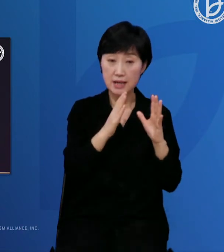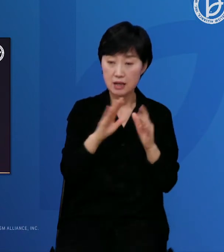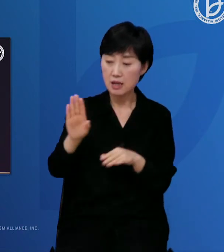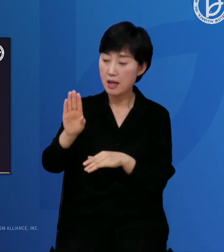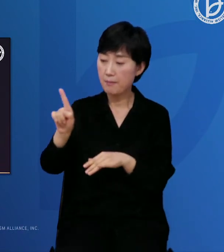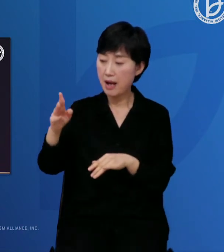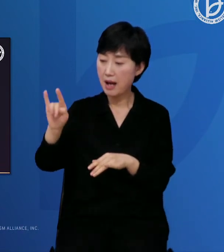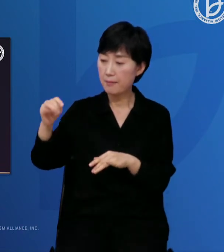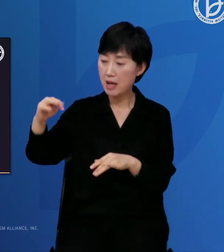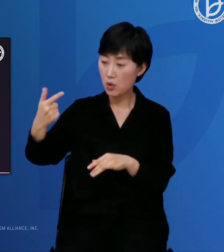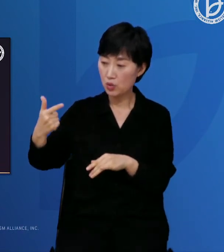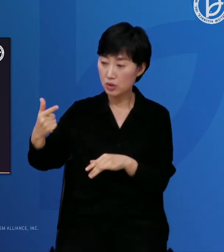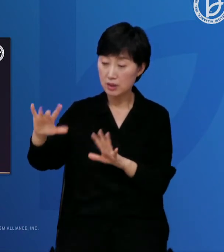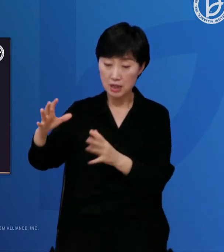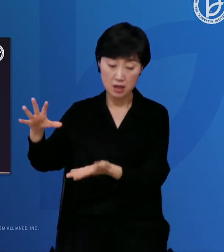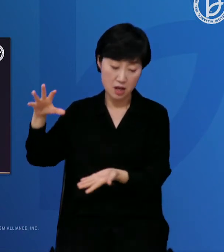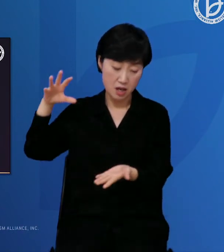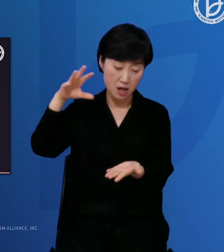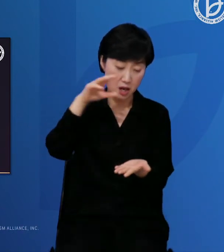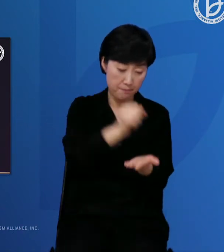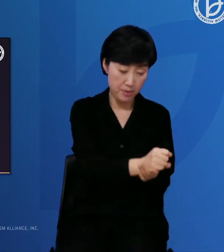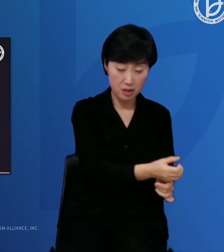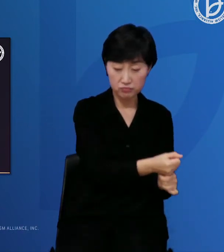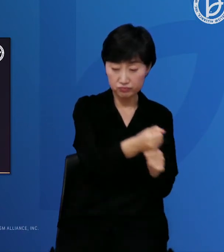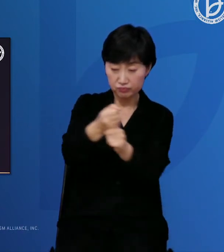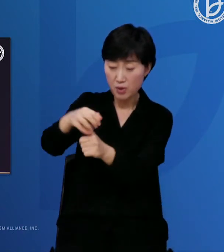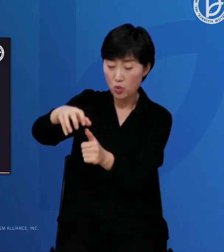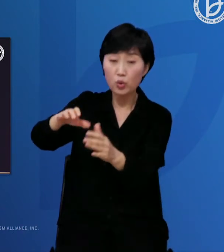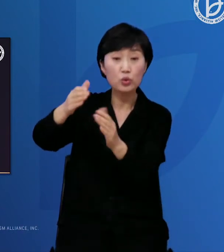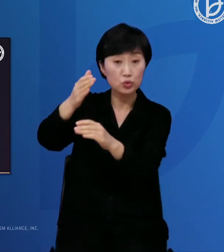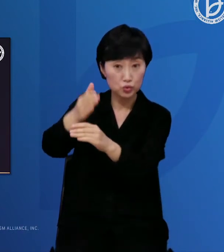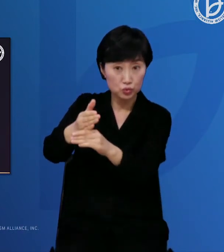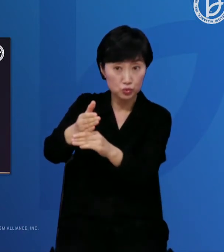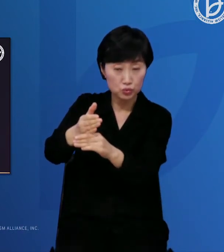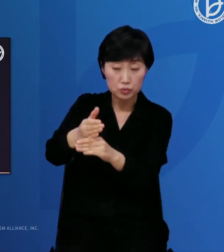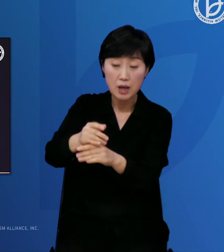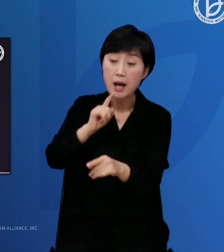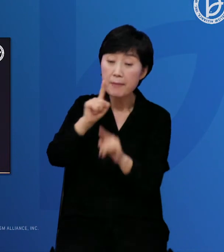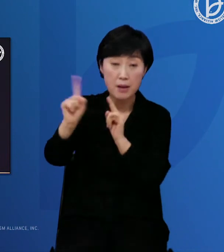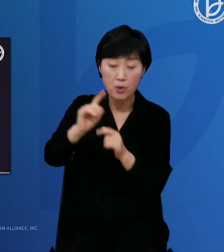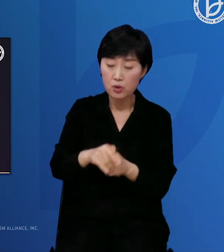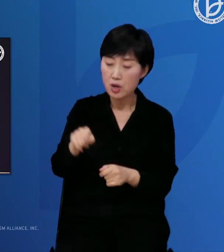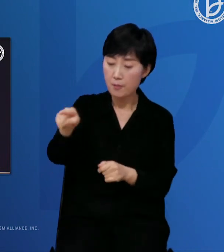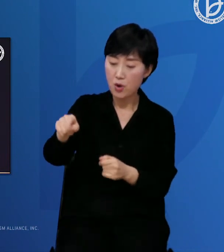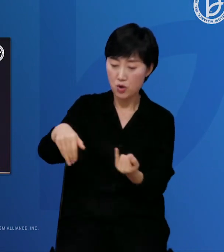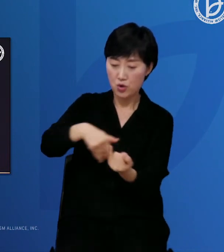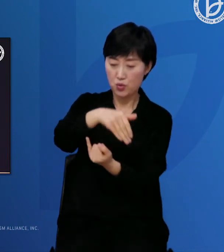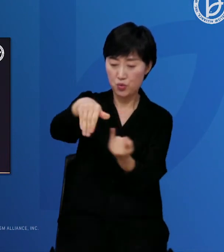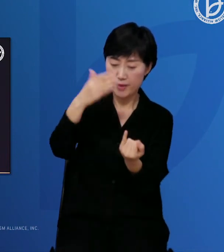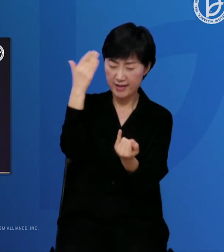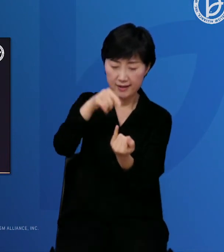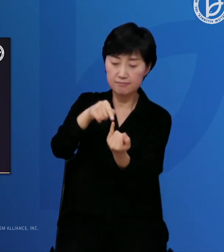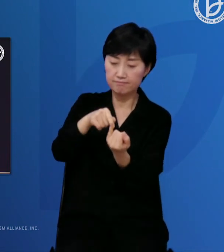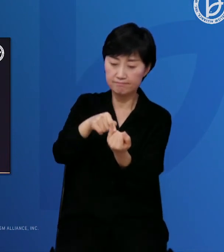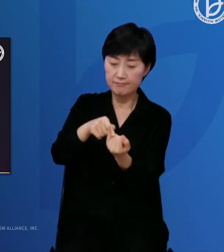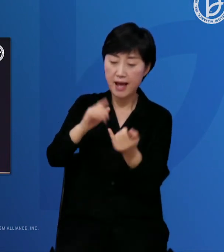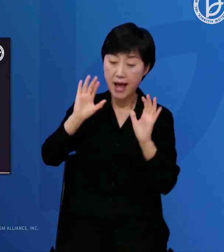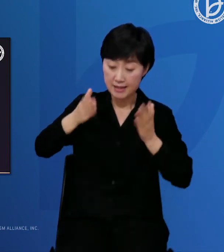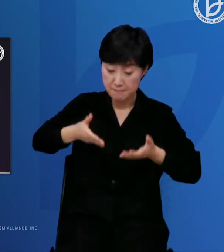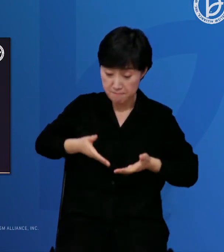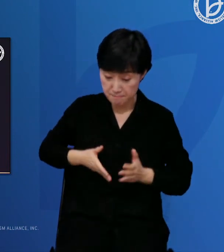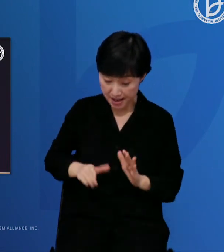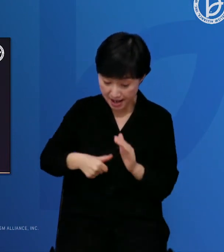임마누엘이라고 하리라. When the Israelites were taken as captives to Babylon, we see that this message was given. The virgin will be with child and will give birth to a son, and you shall call him